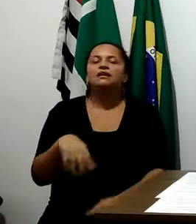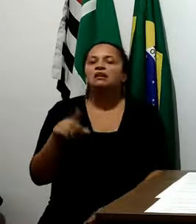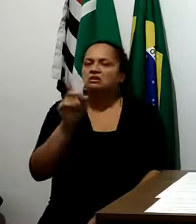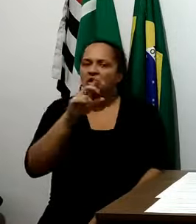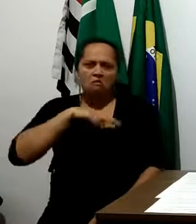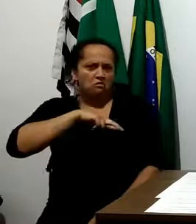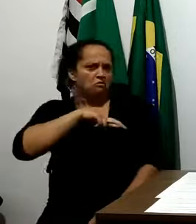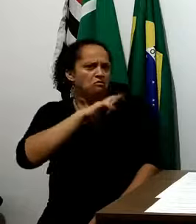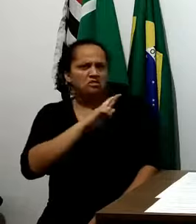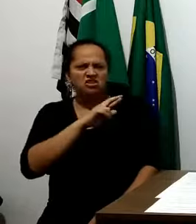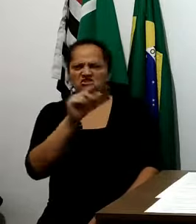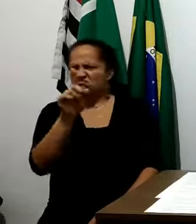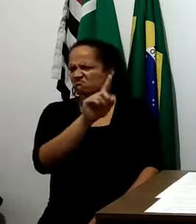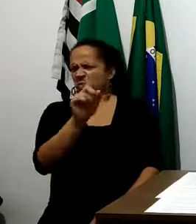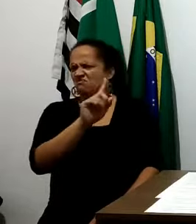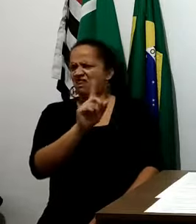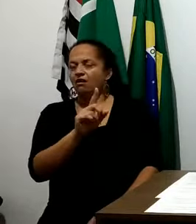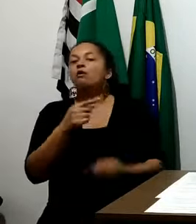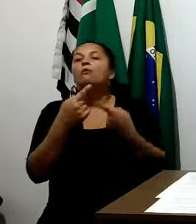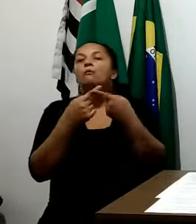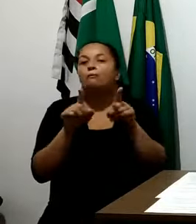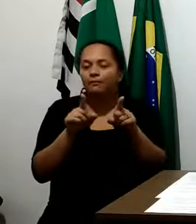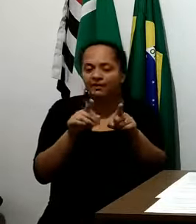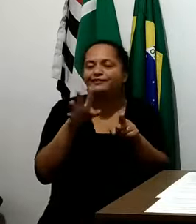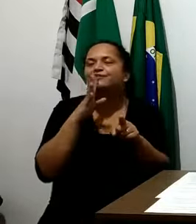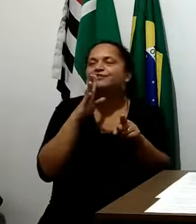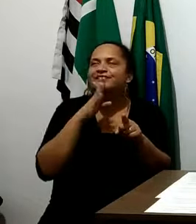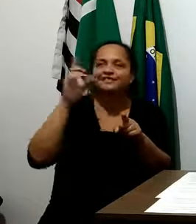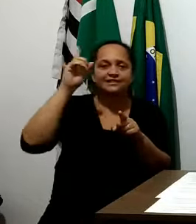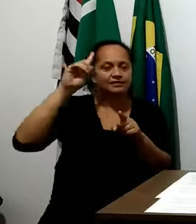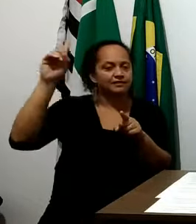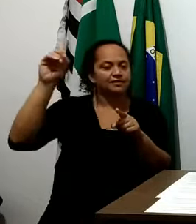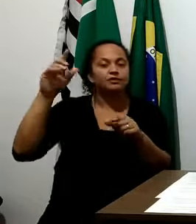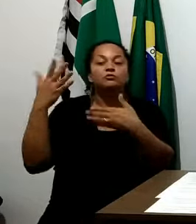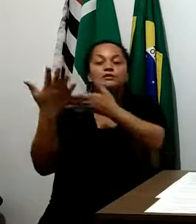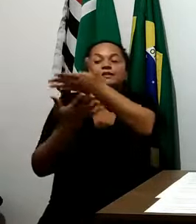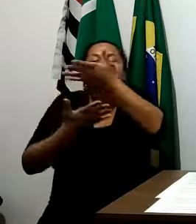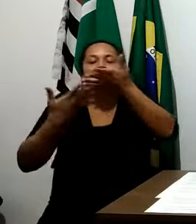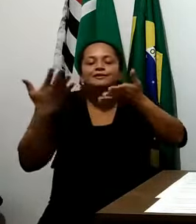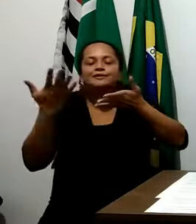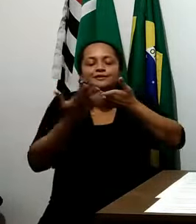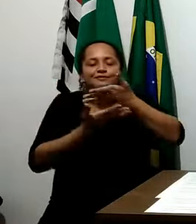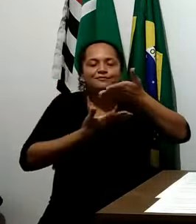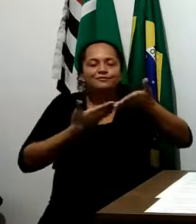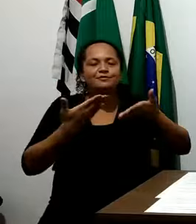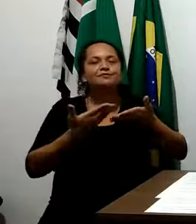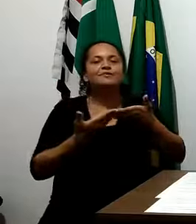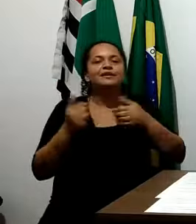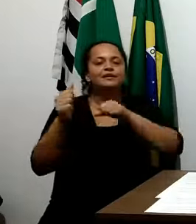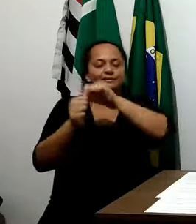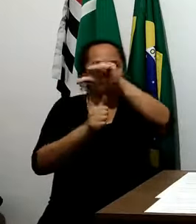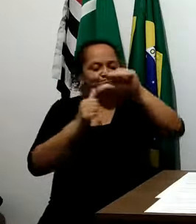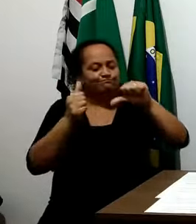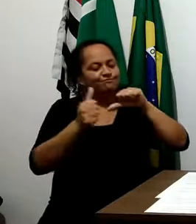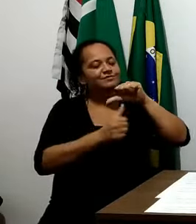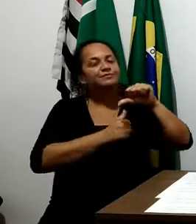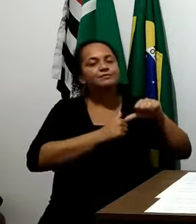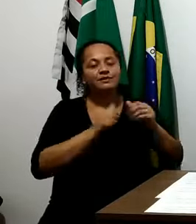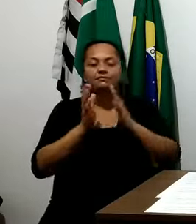traz mudança no interior de cada homem, que traz mudança no caráter, é uma verdadeira vida de comunhão com o